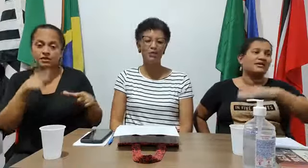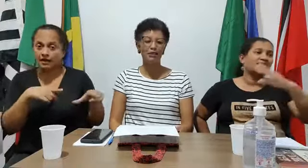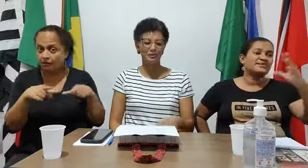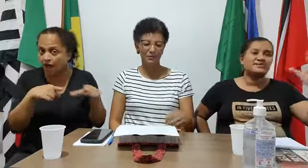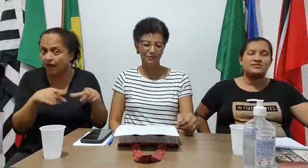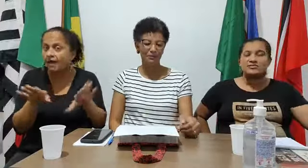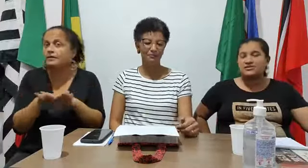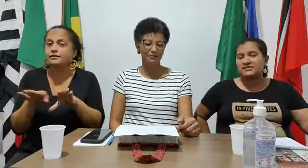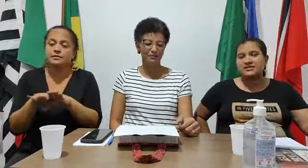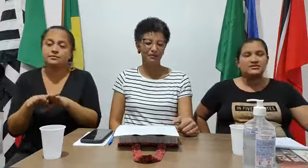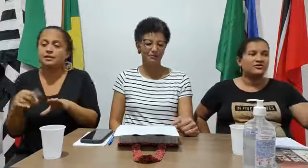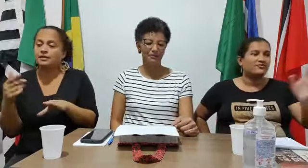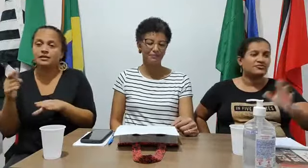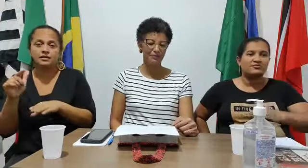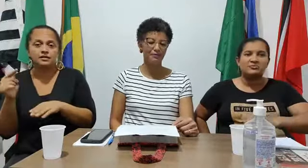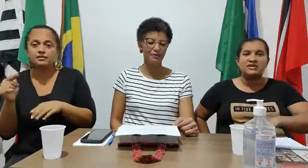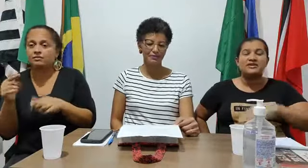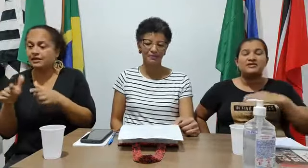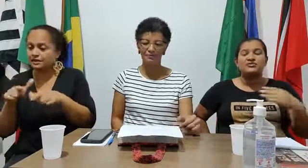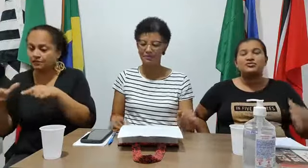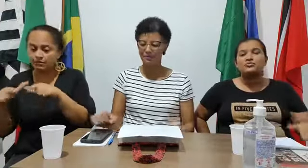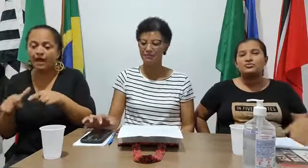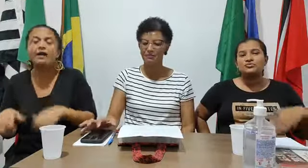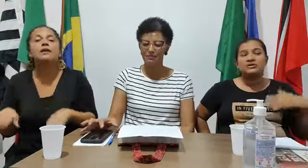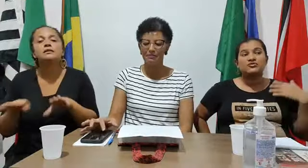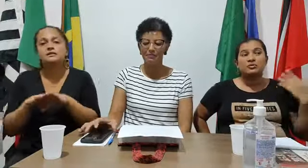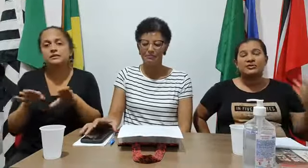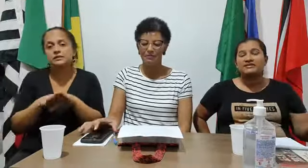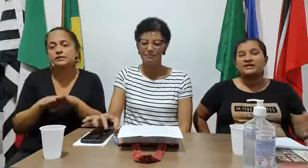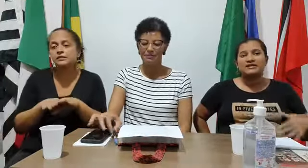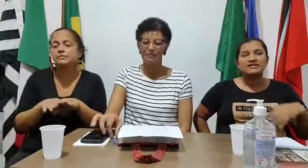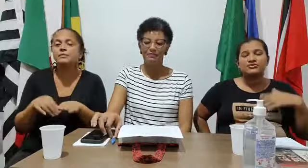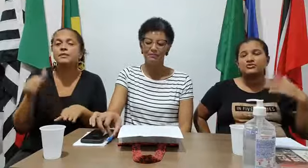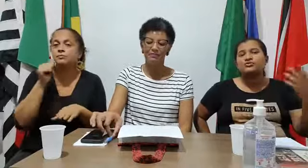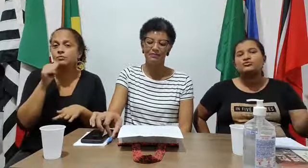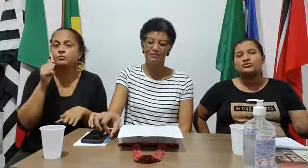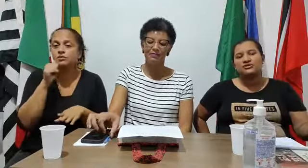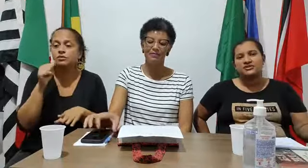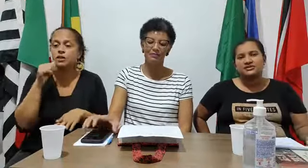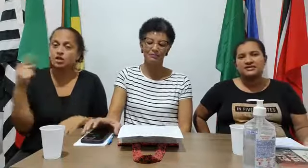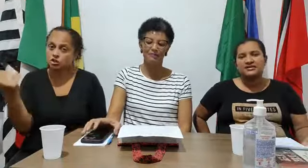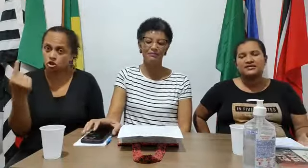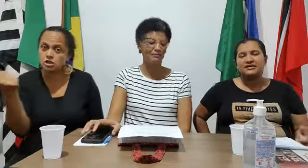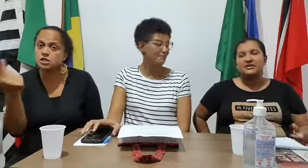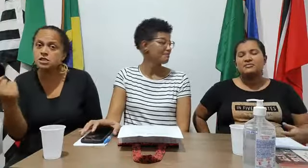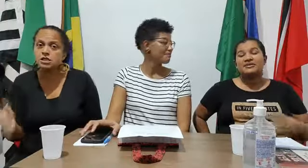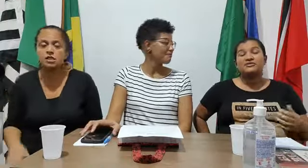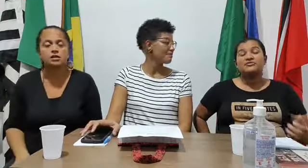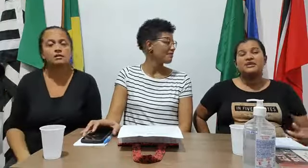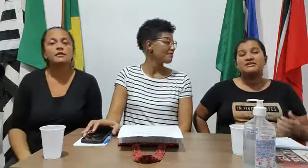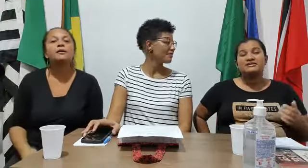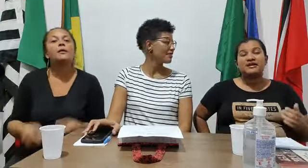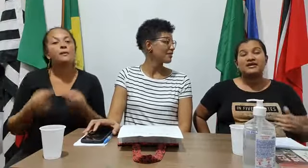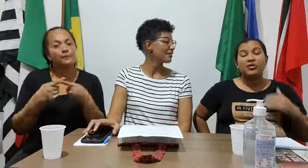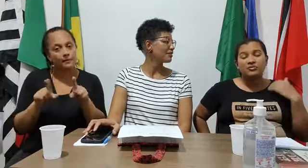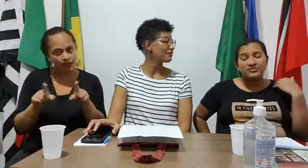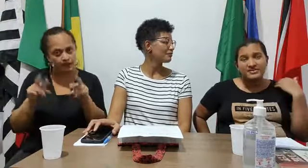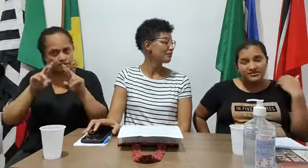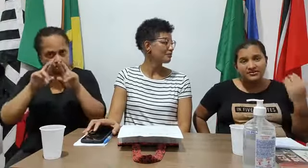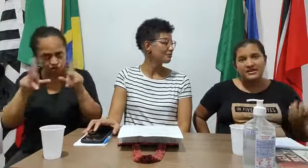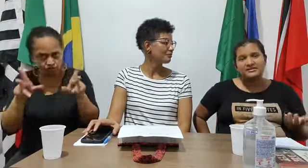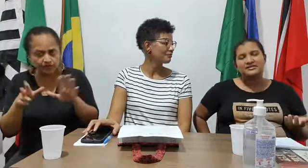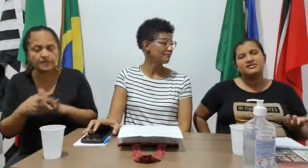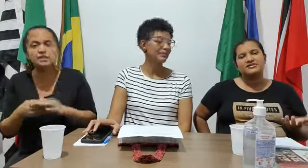trabalham, aquelas que são sozinhas, chefes de família. Todo mundo tem a sua batalha de todo dia, né? Mas a diferença está em como